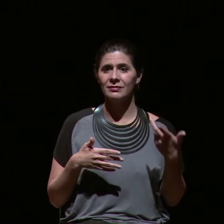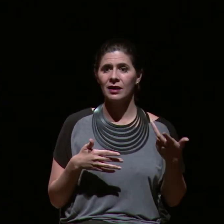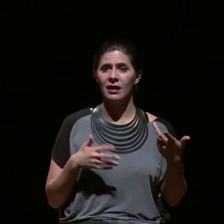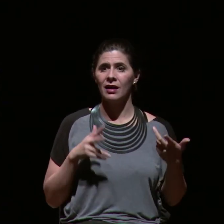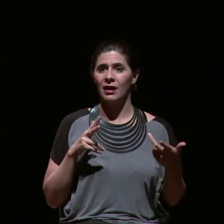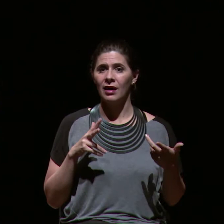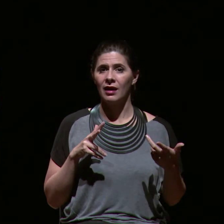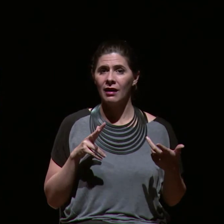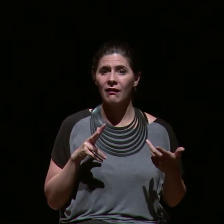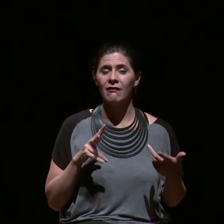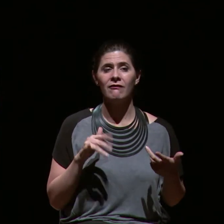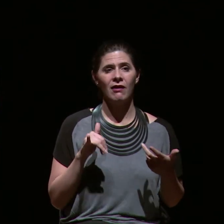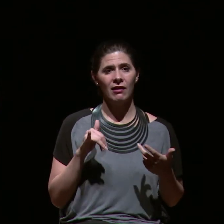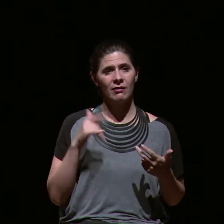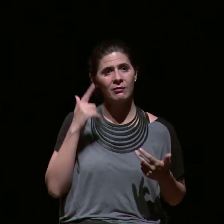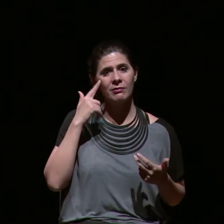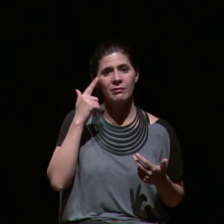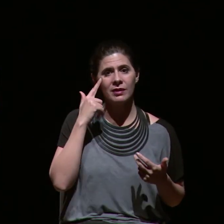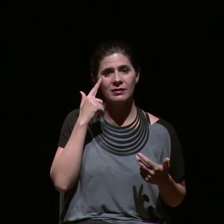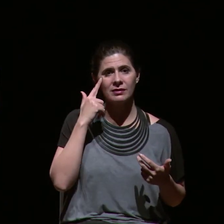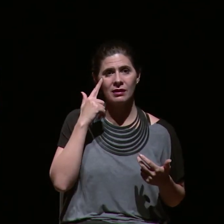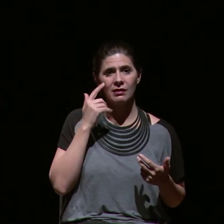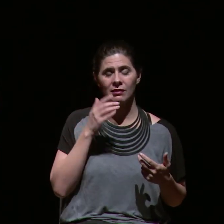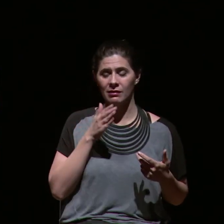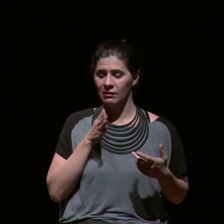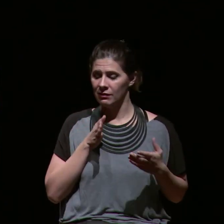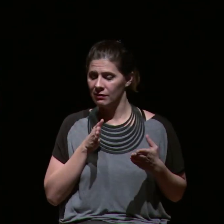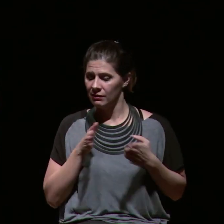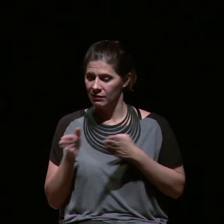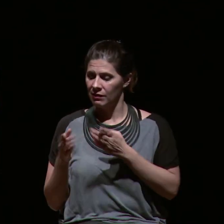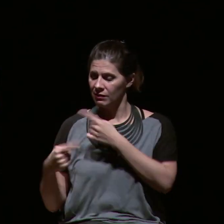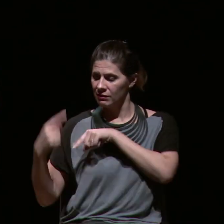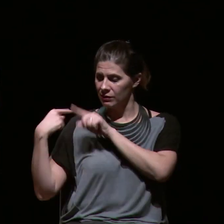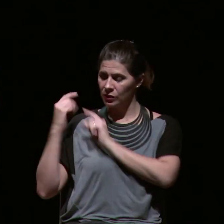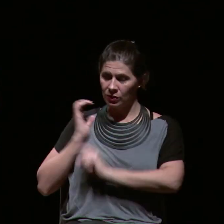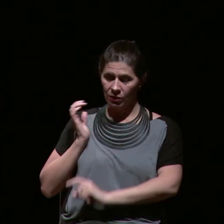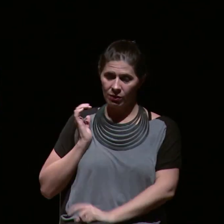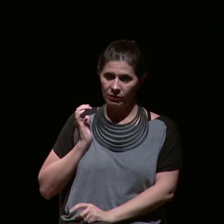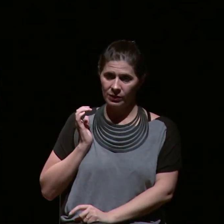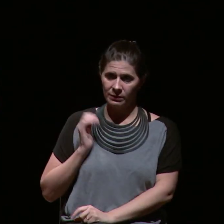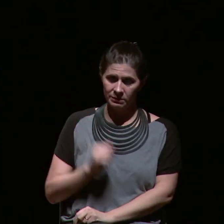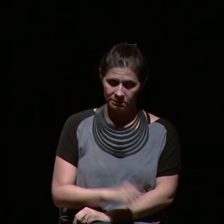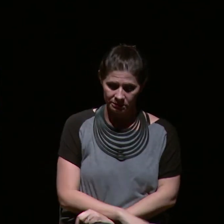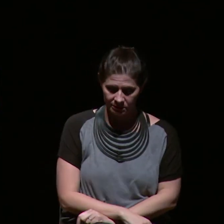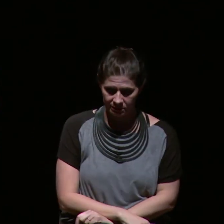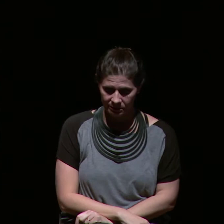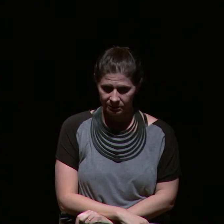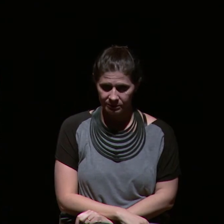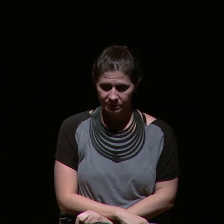sua ascendência nobre, artistas do barroco e neoclássico, tanto na música quanto nas artes plásticas.